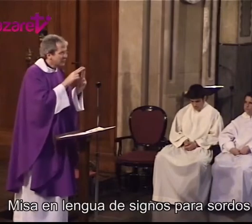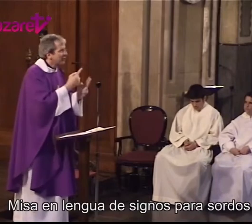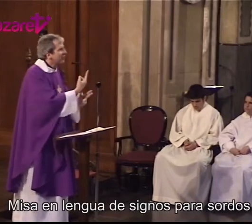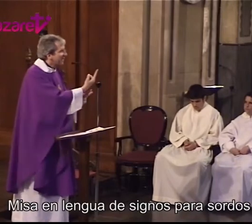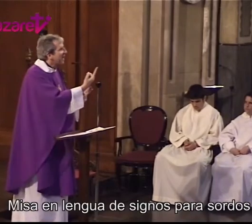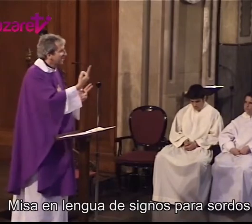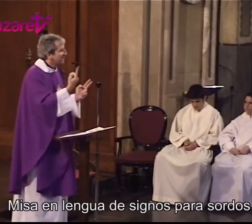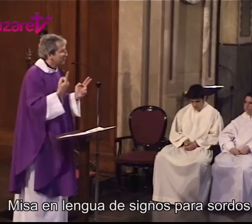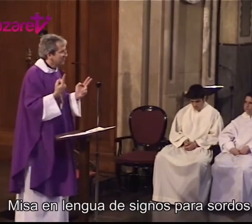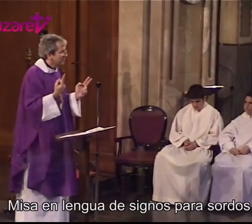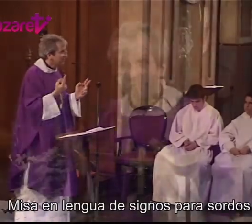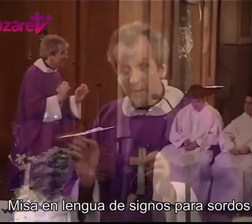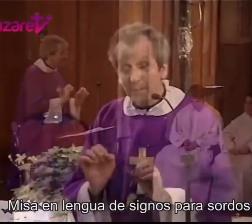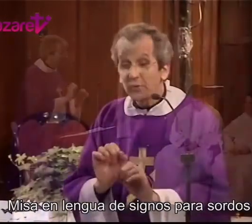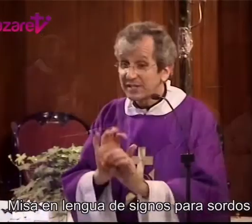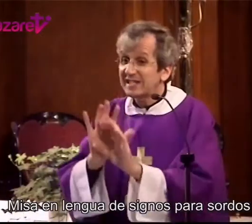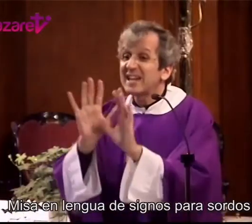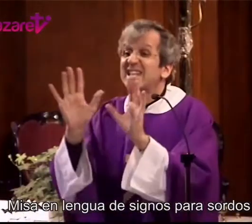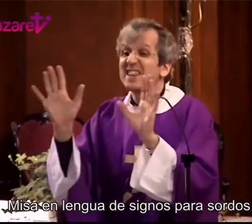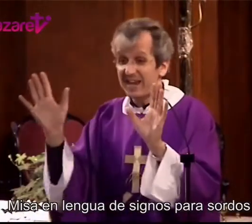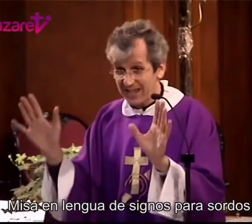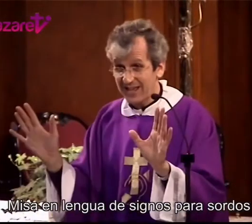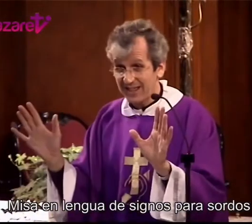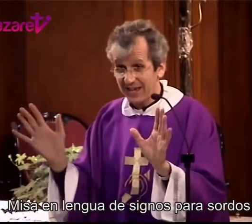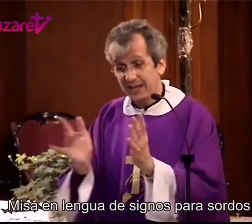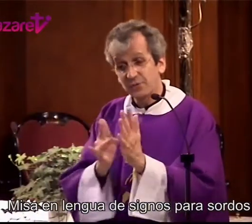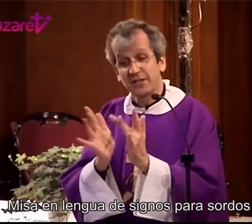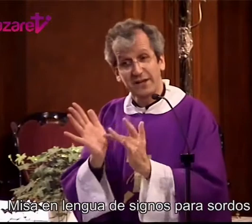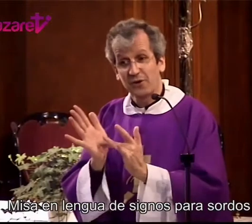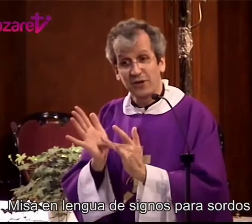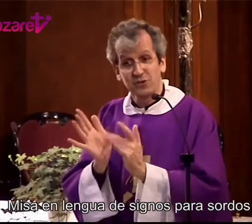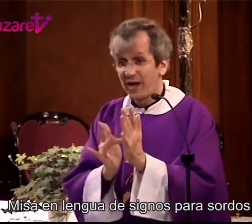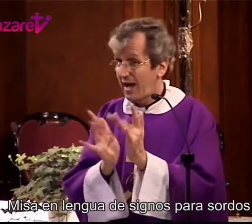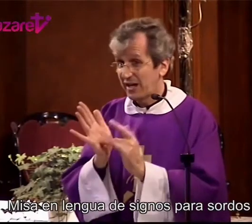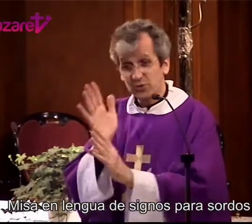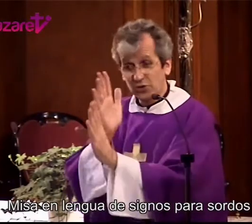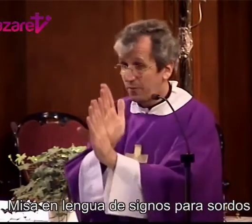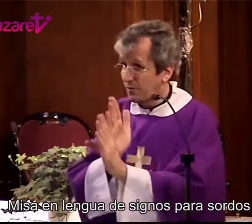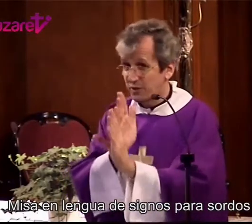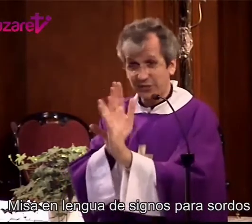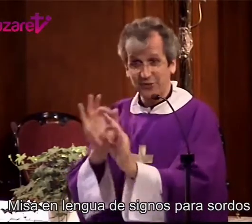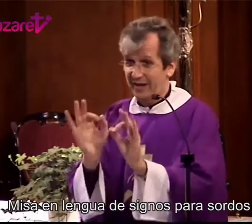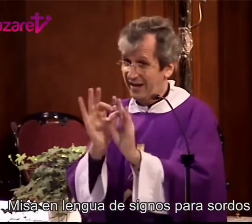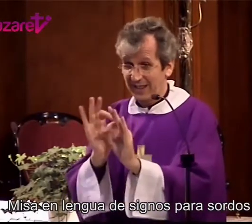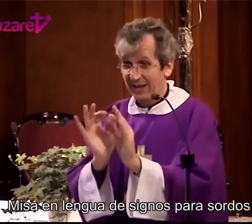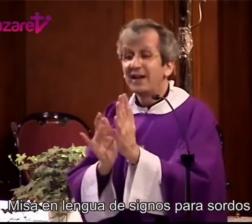conoce a cada uno. Pues esa es la sinceridad que tenemos que tener con Jesús. A Jesús no podemos esconderle nada.